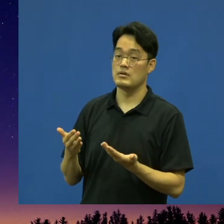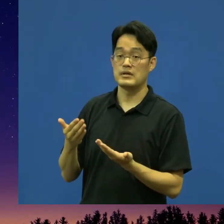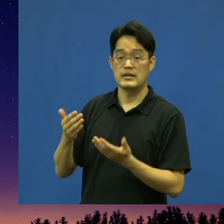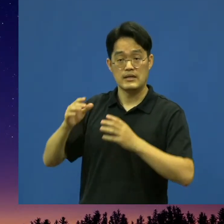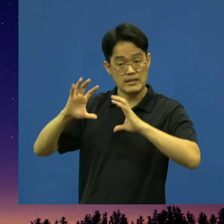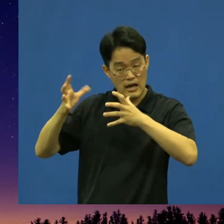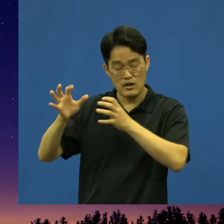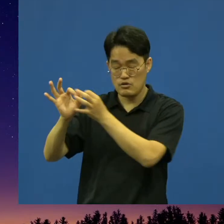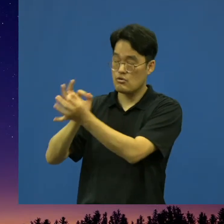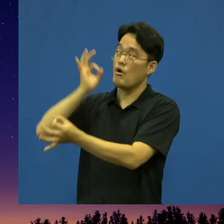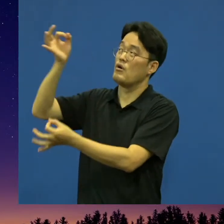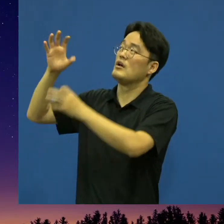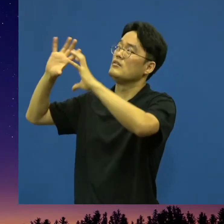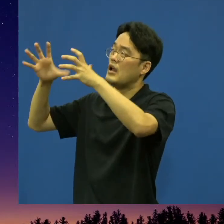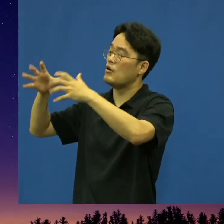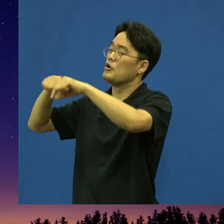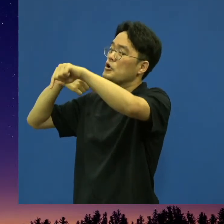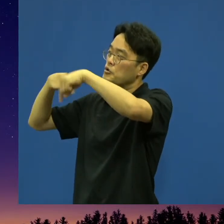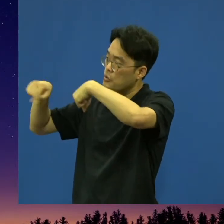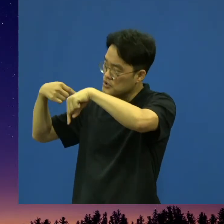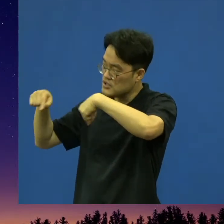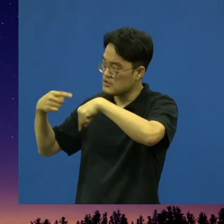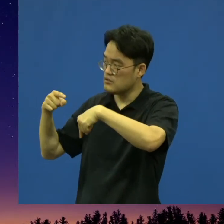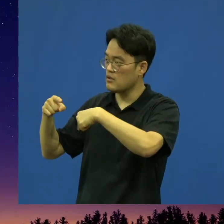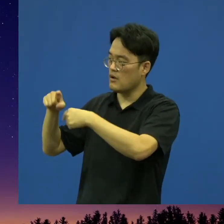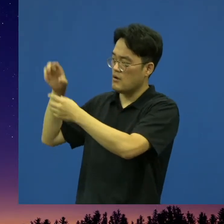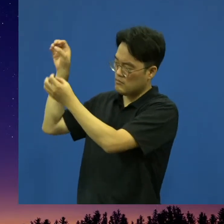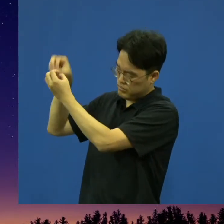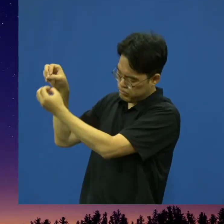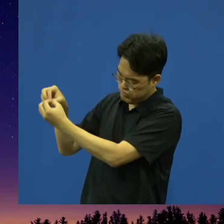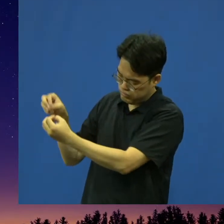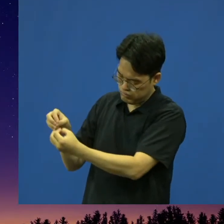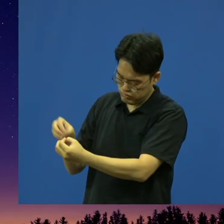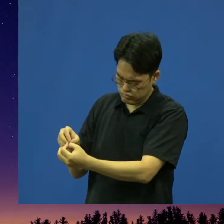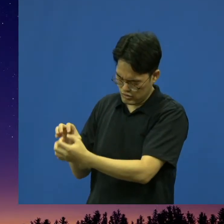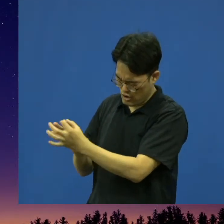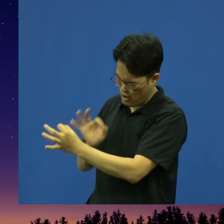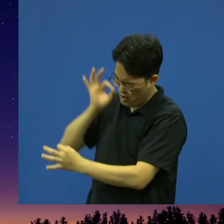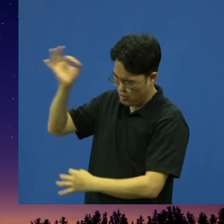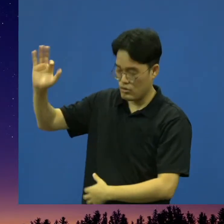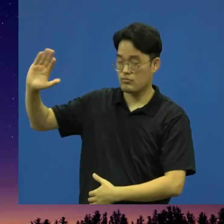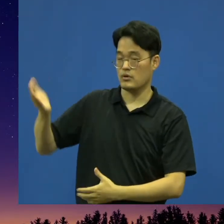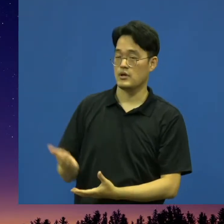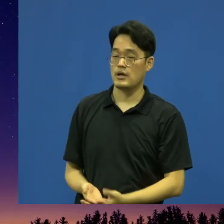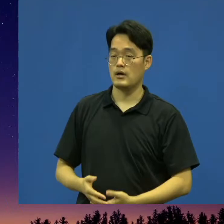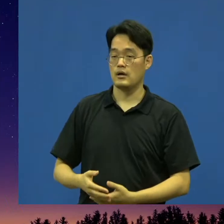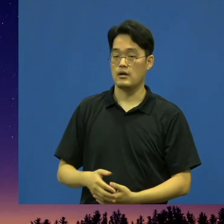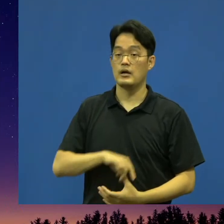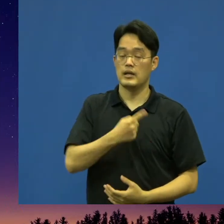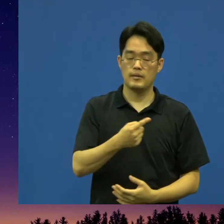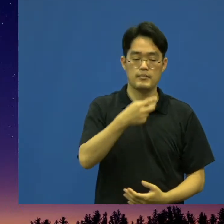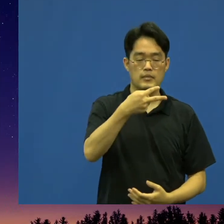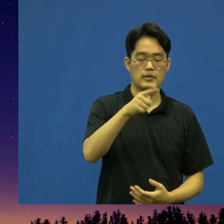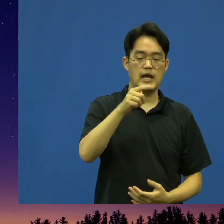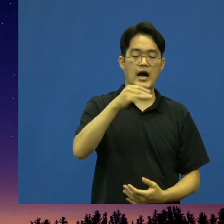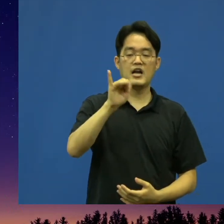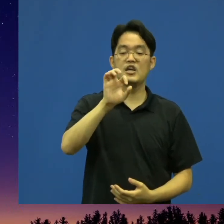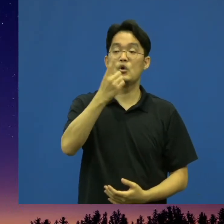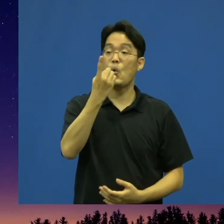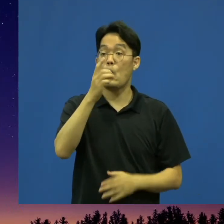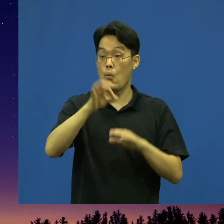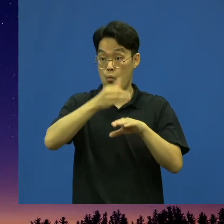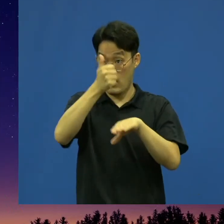영원한 나라요, 그의 통치는 대대에 이르리로다. 나 다리오 왕이 이제 조서를